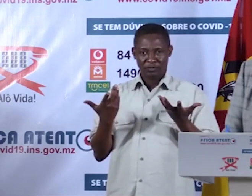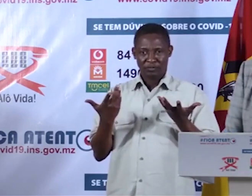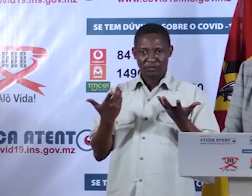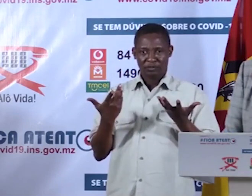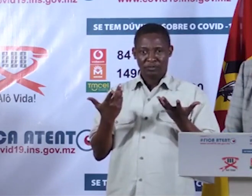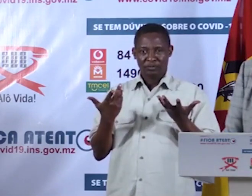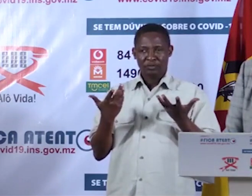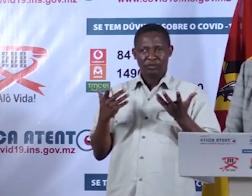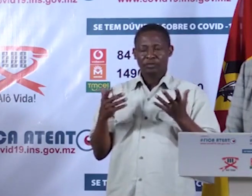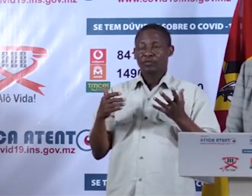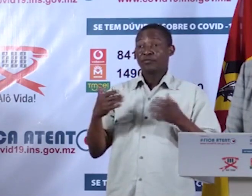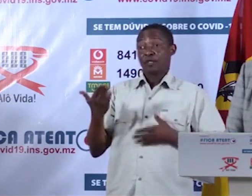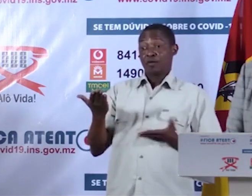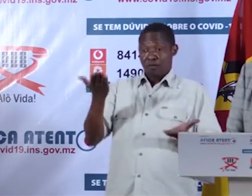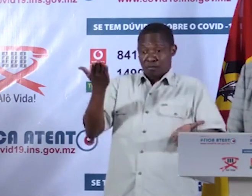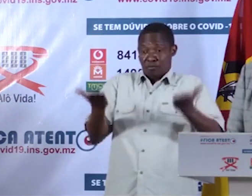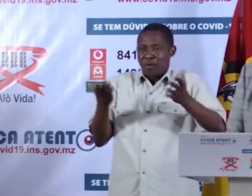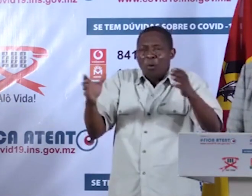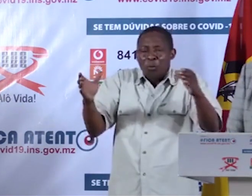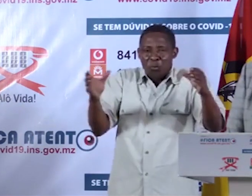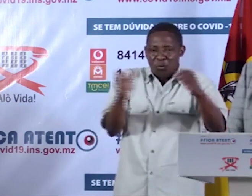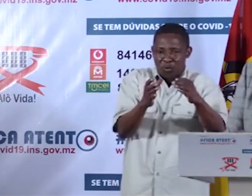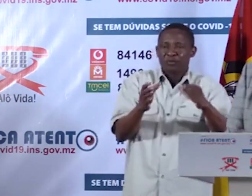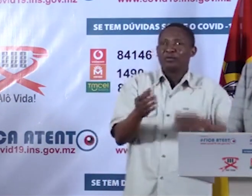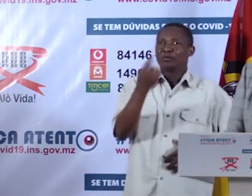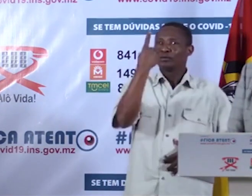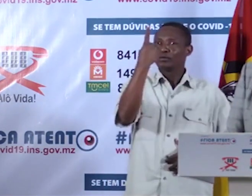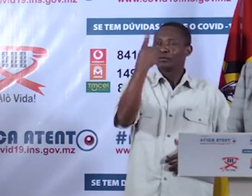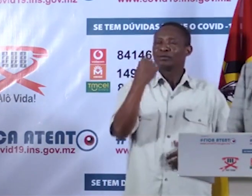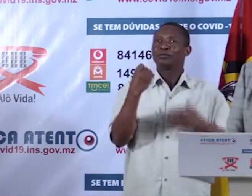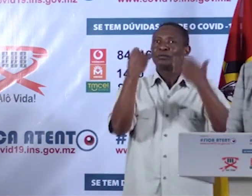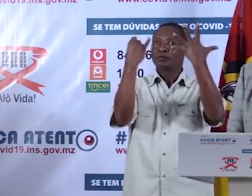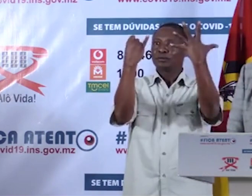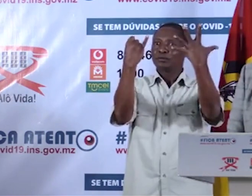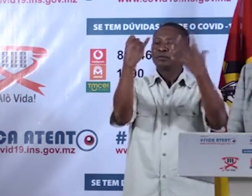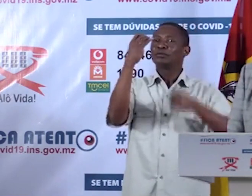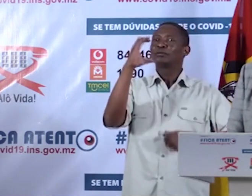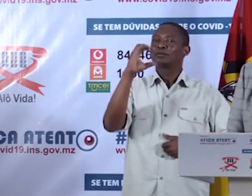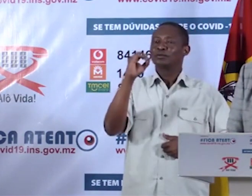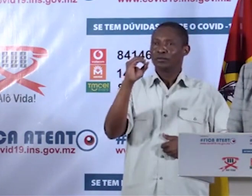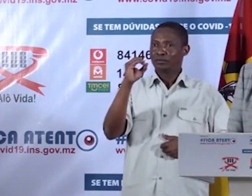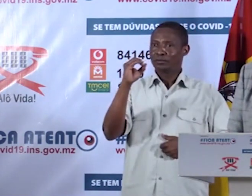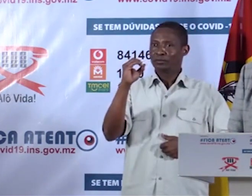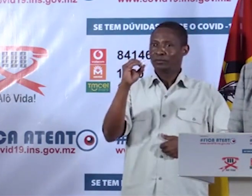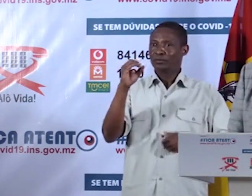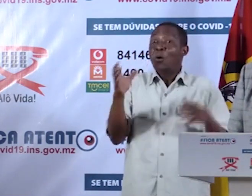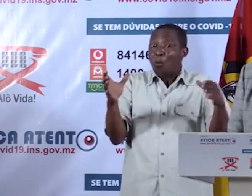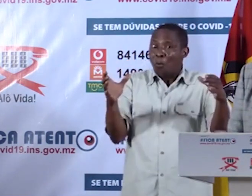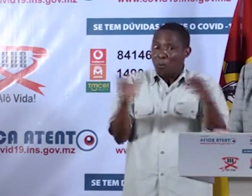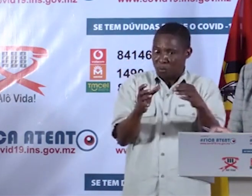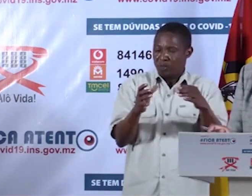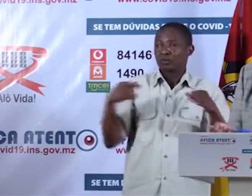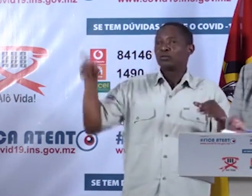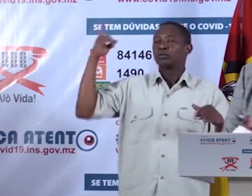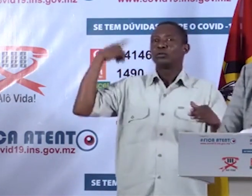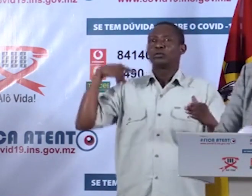de 160 casos, se nós compararmos com os números que compartilhamos